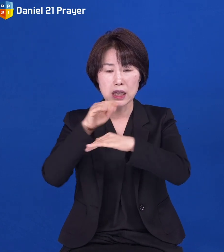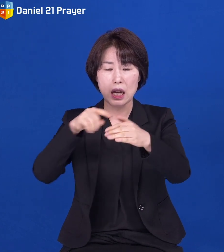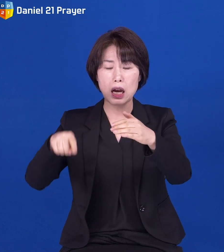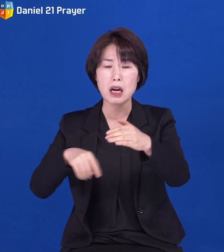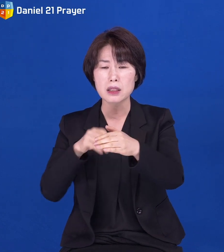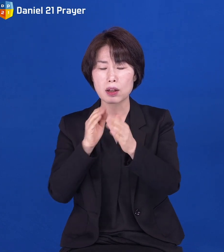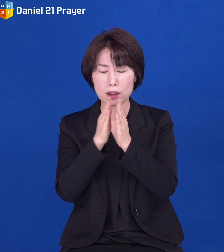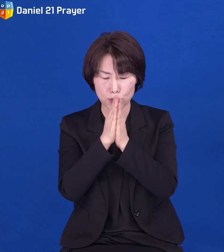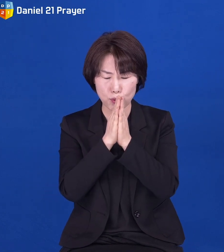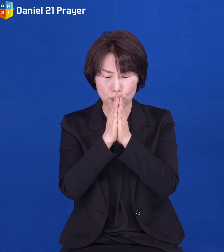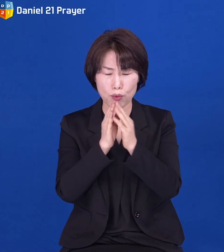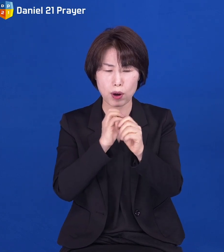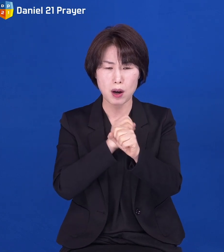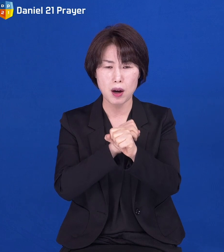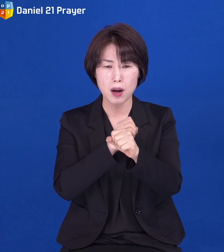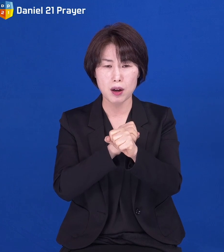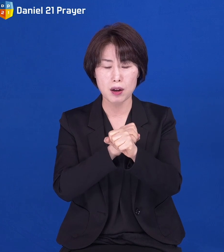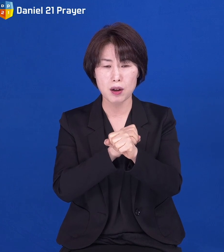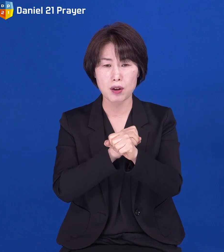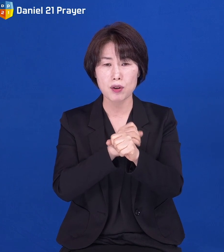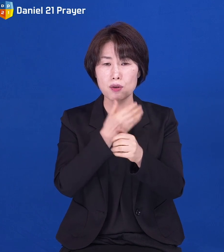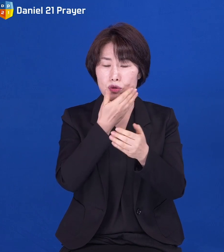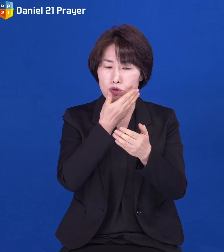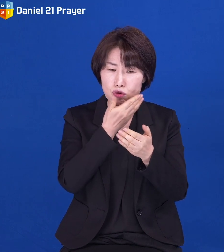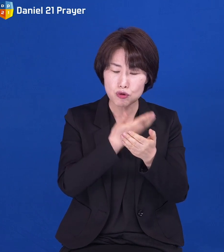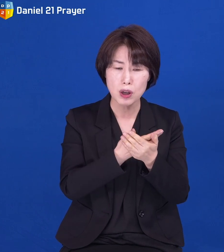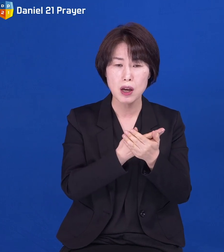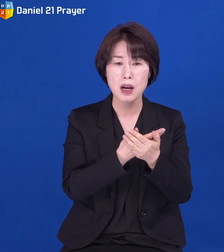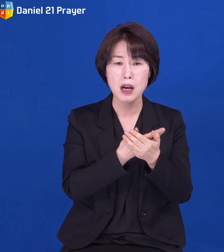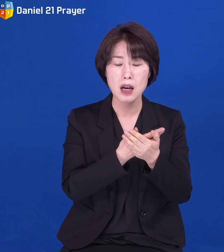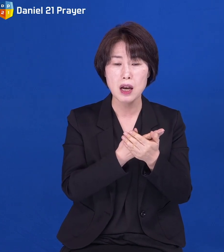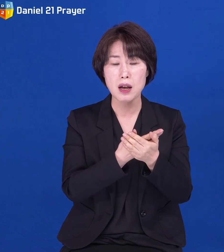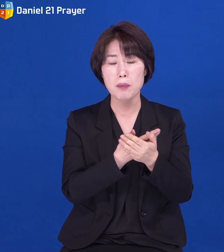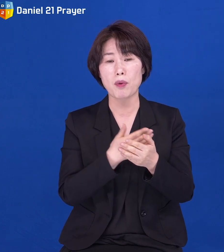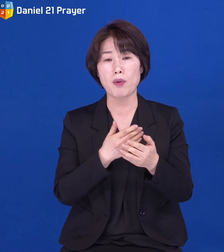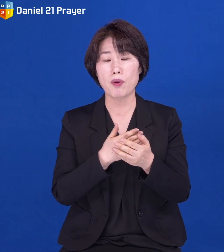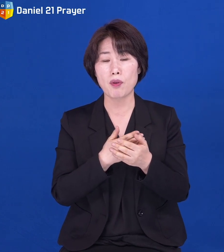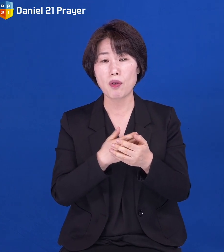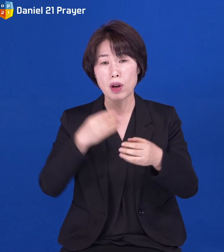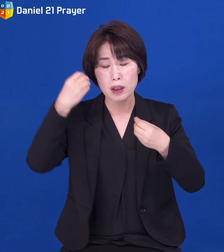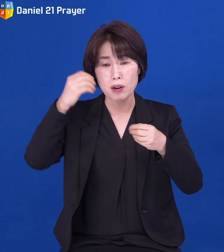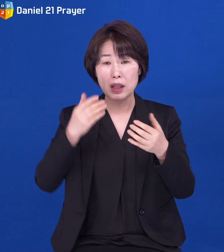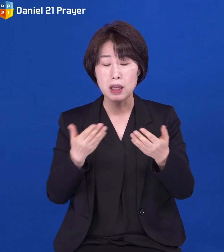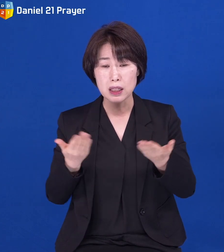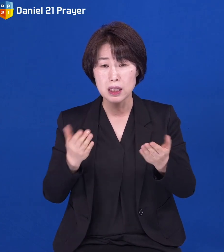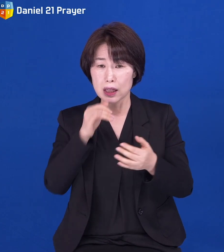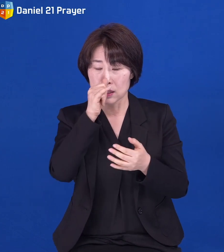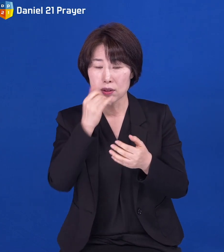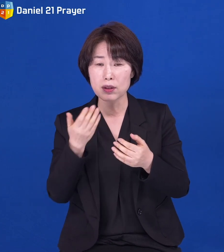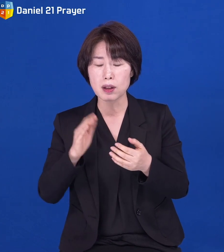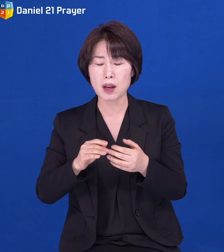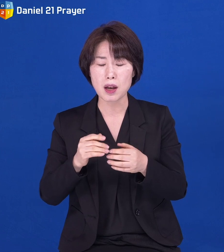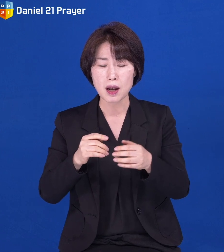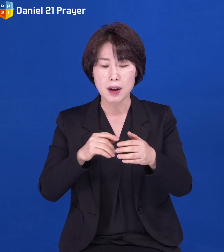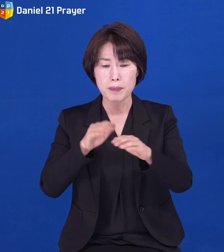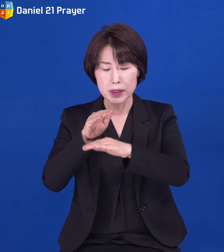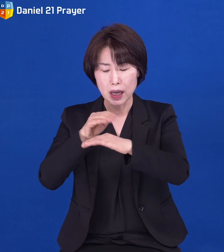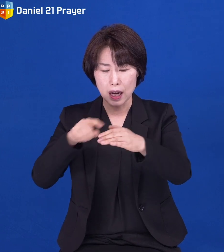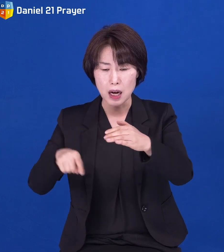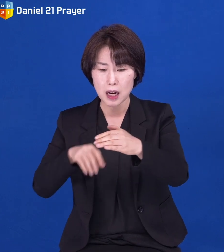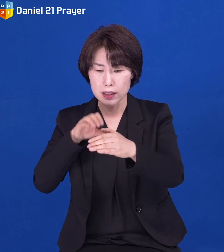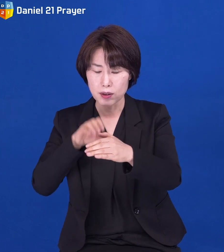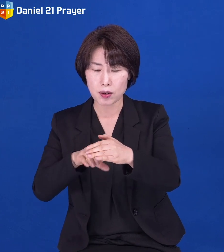되는데 막 기도를 하고 막 엄청 어떡하니 막 울면서 막 차 안에서 막 계속 울면서 기도하고 막 그때